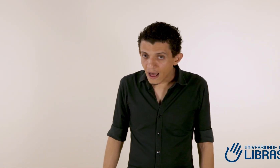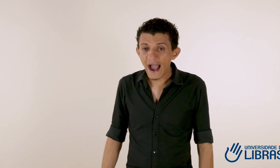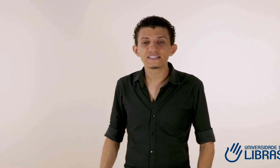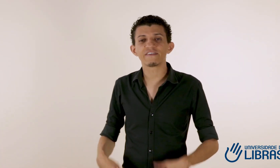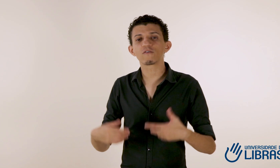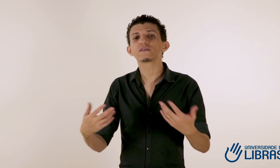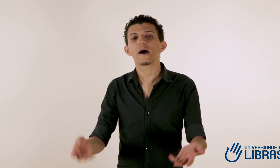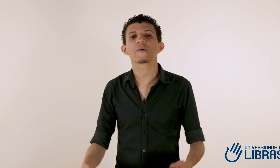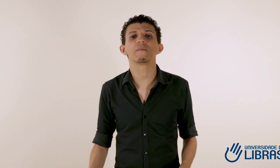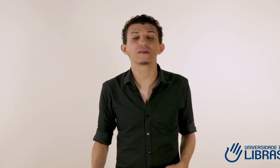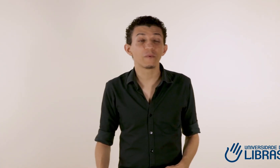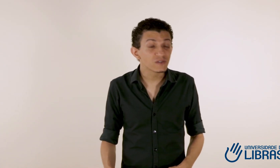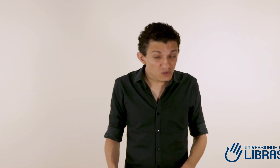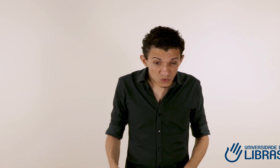Aí você vai contar pra mim depois.